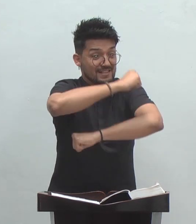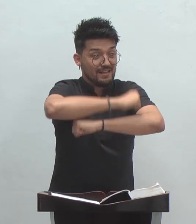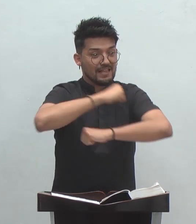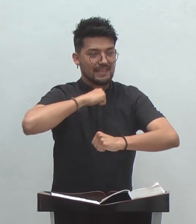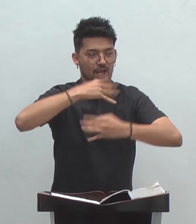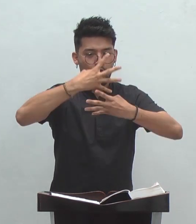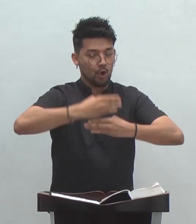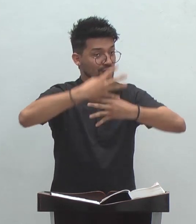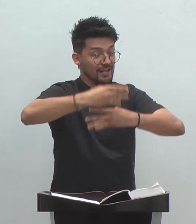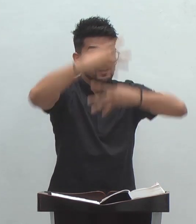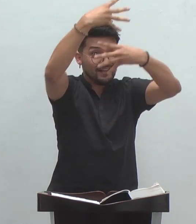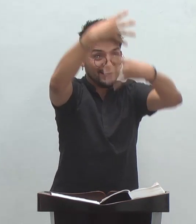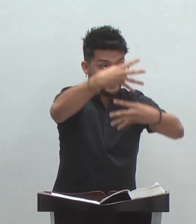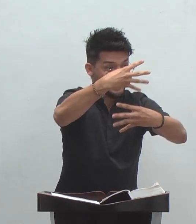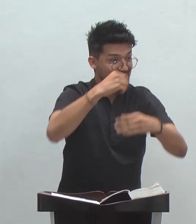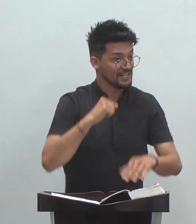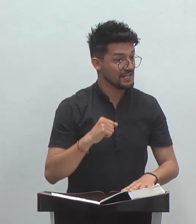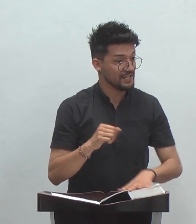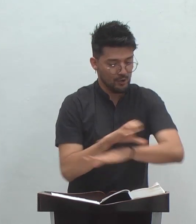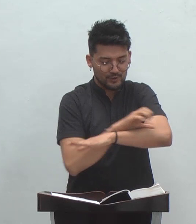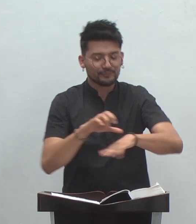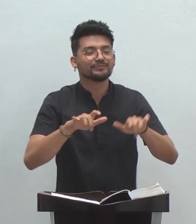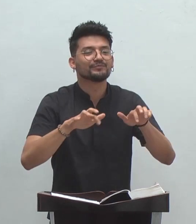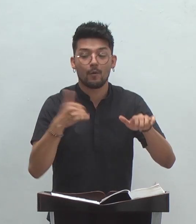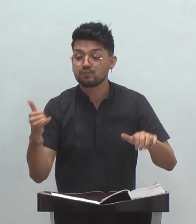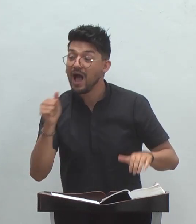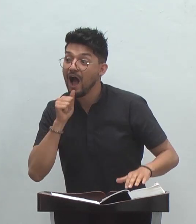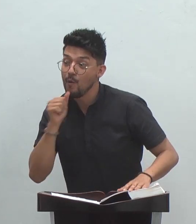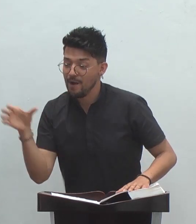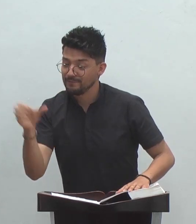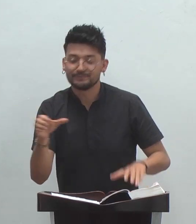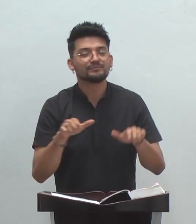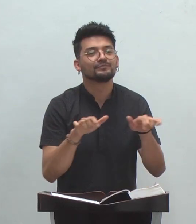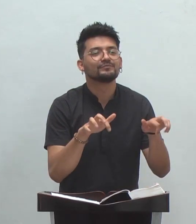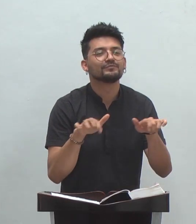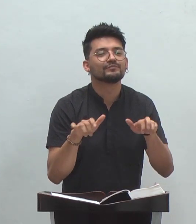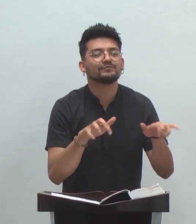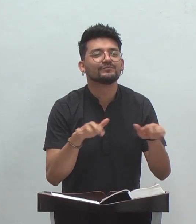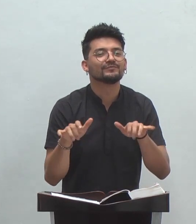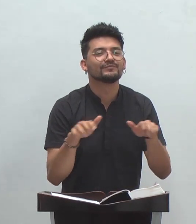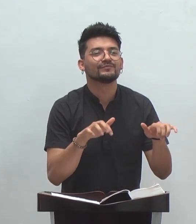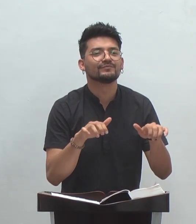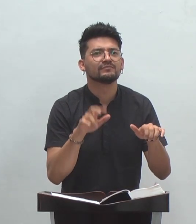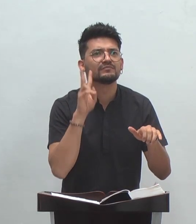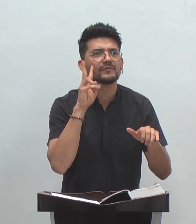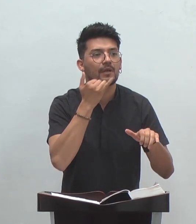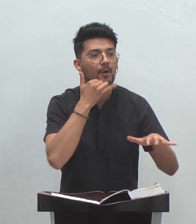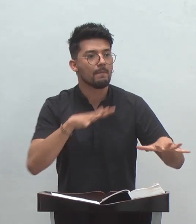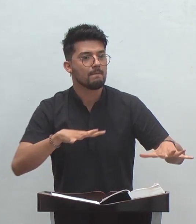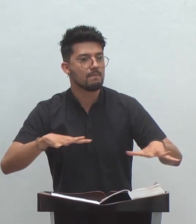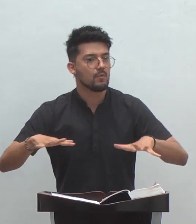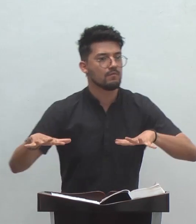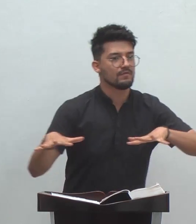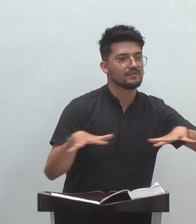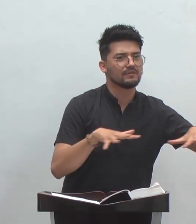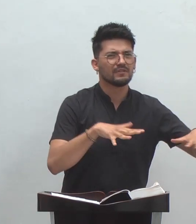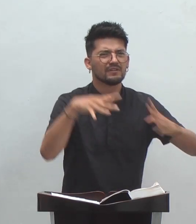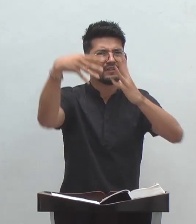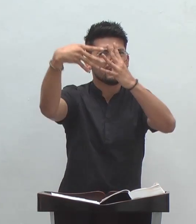computador y detrás del computador había una persiana. Tenía un vaso de agua al lado y estaba allí concentrado trabajando cuando de pronto sentí